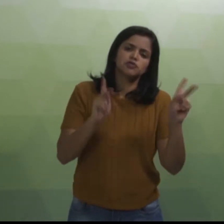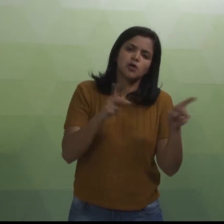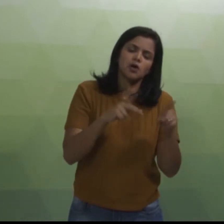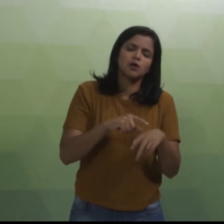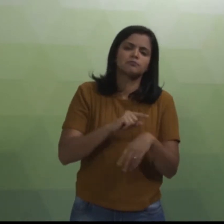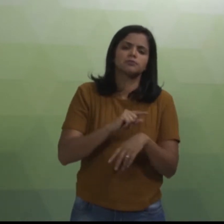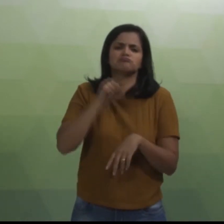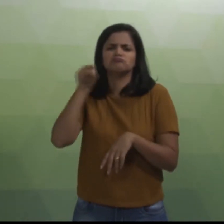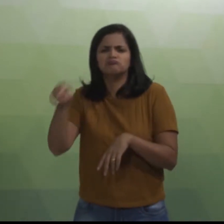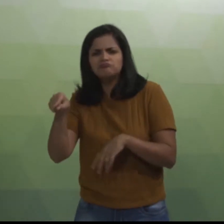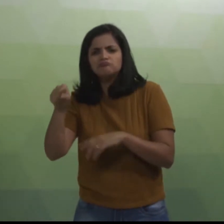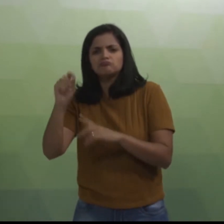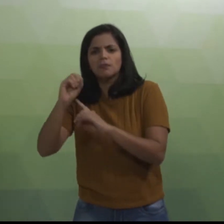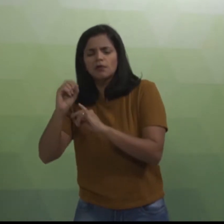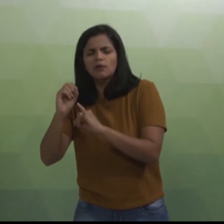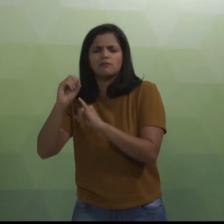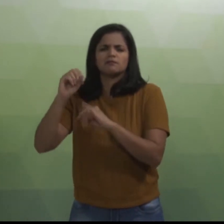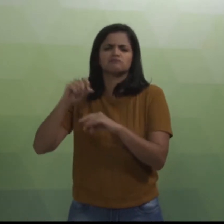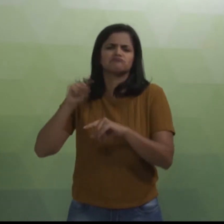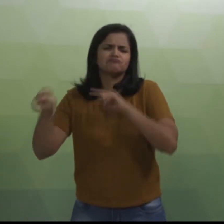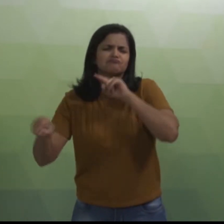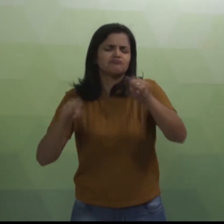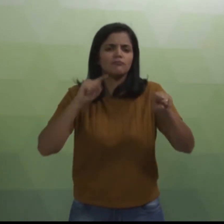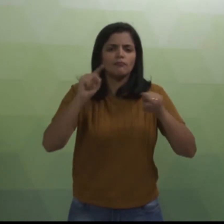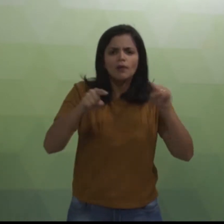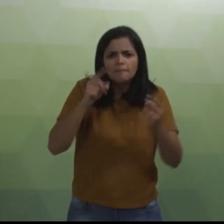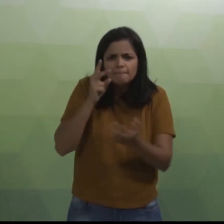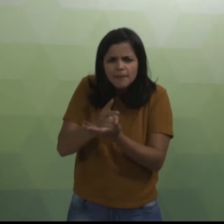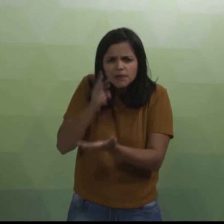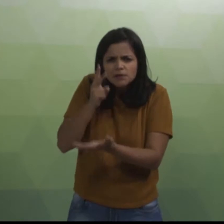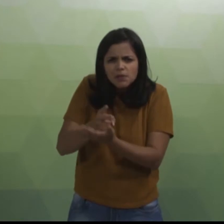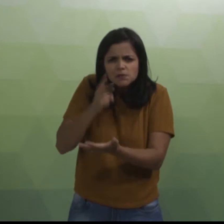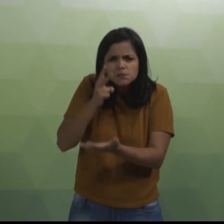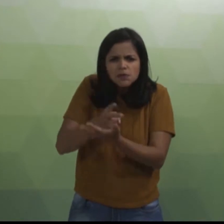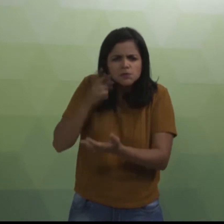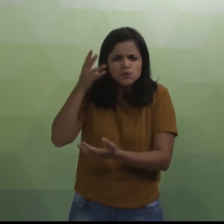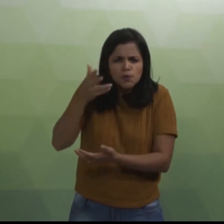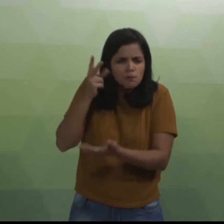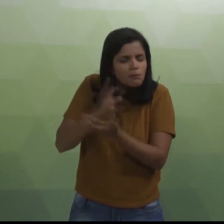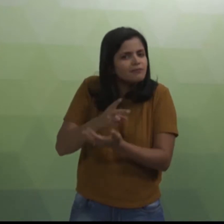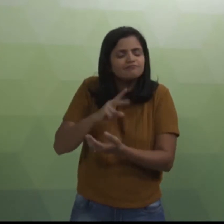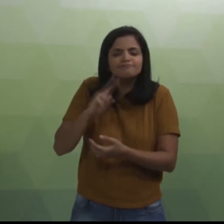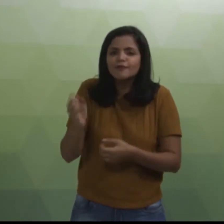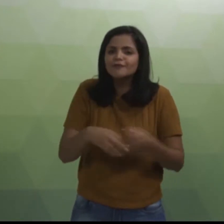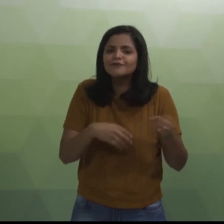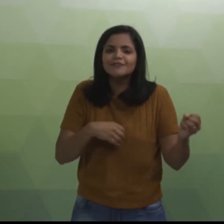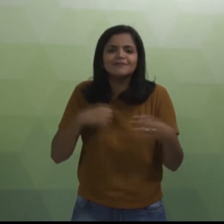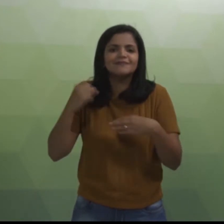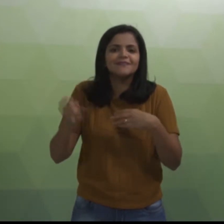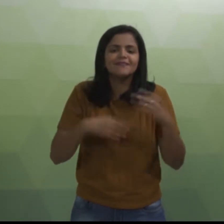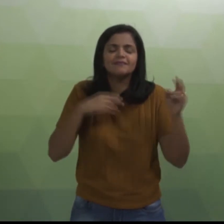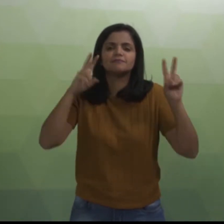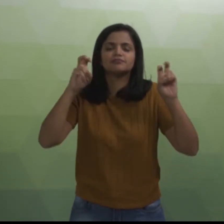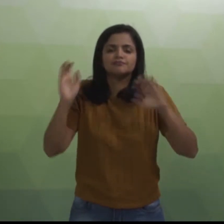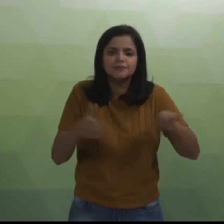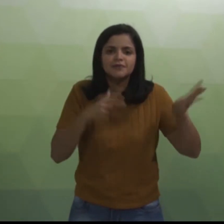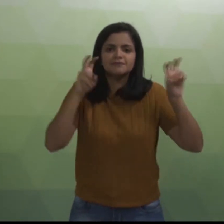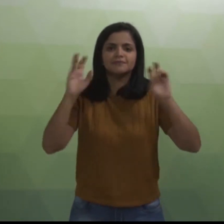o shopping, ali o IFNMG. Percebam, tenho que marcar espaços